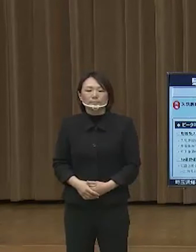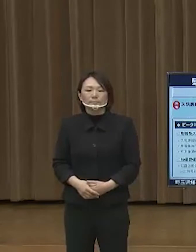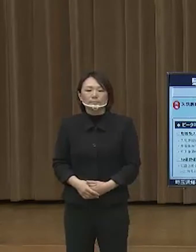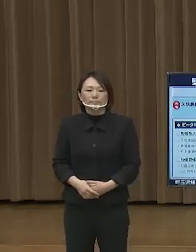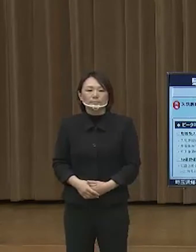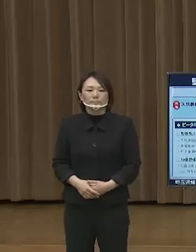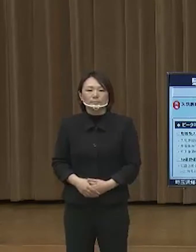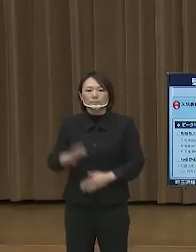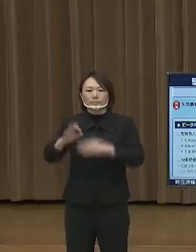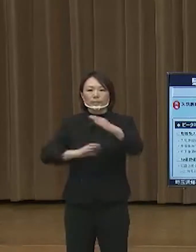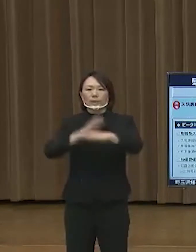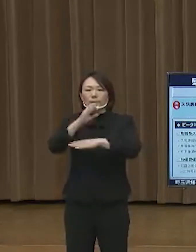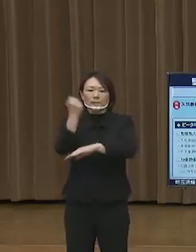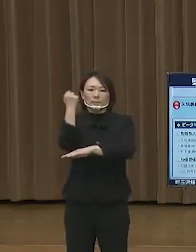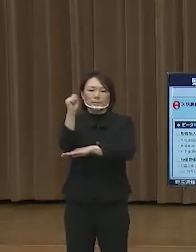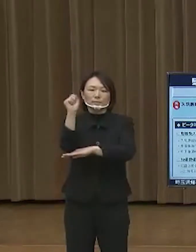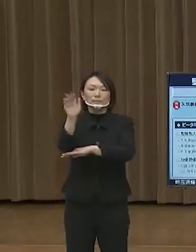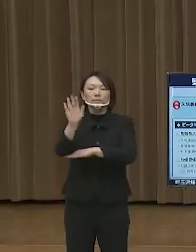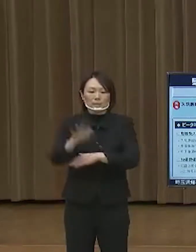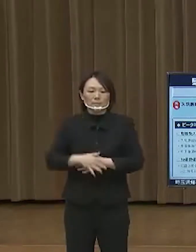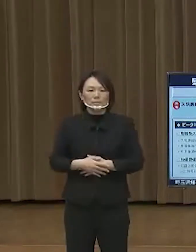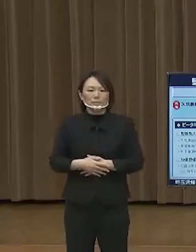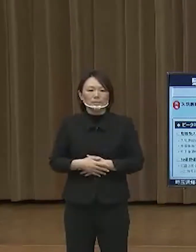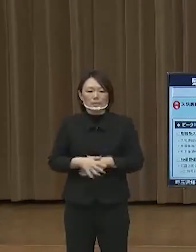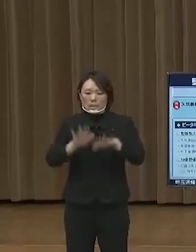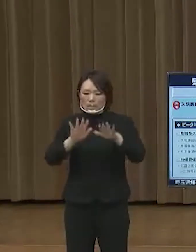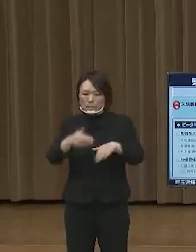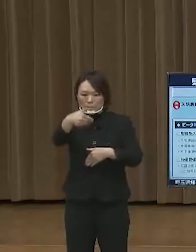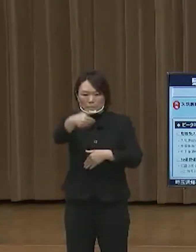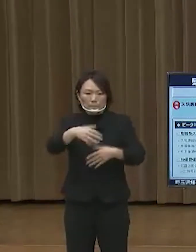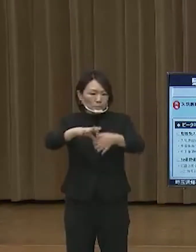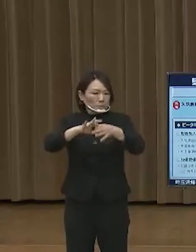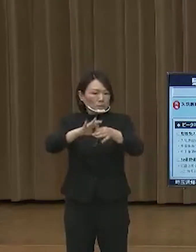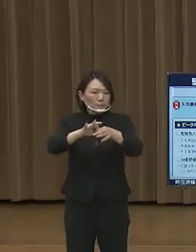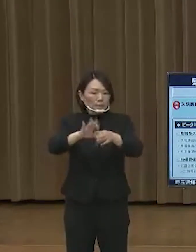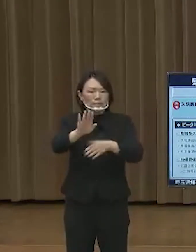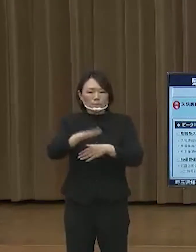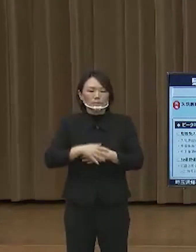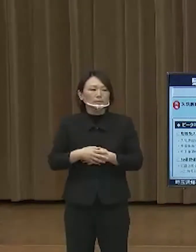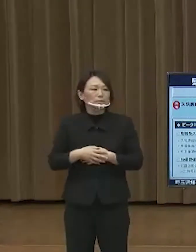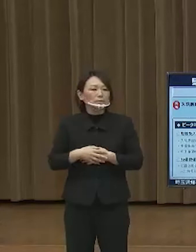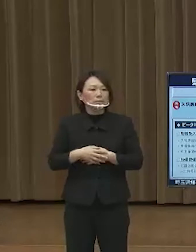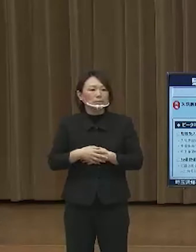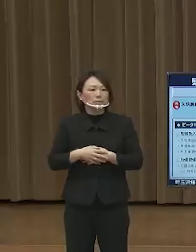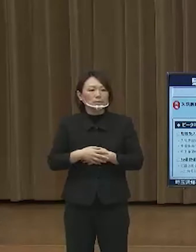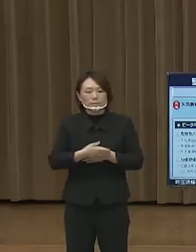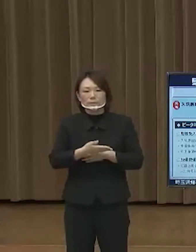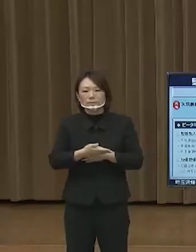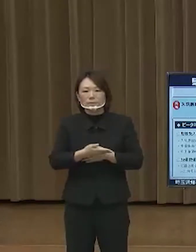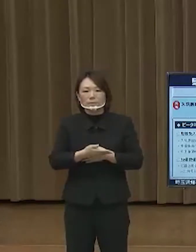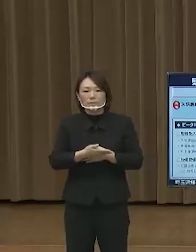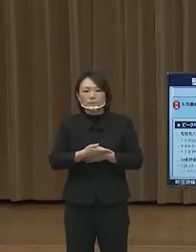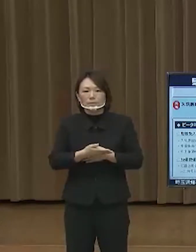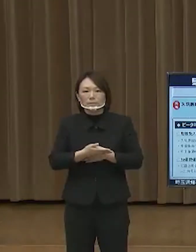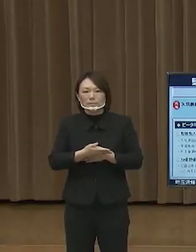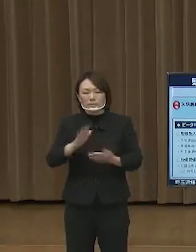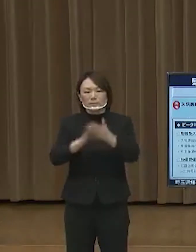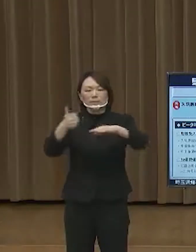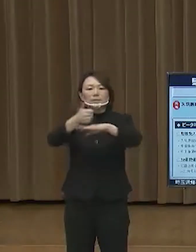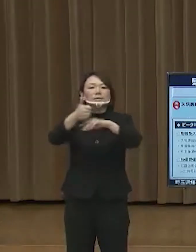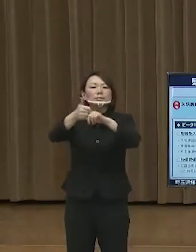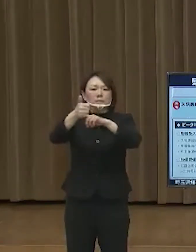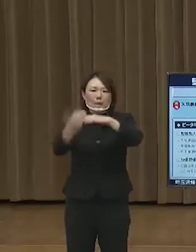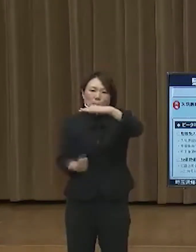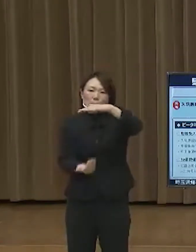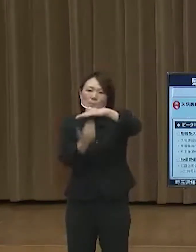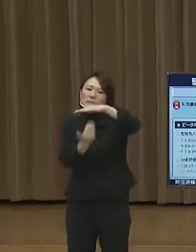朝日新聞の長谷川です。今の質問に関連して、知事としてはピーク時の1400床に対応でき